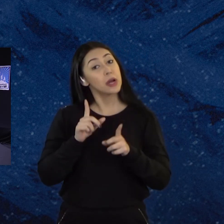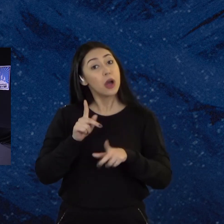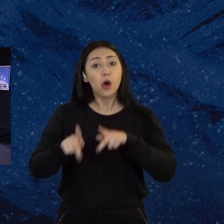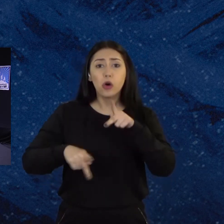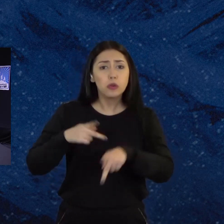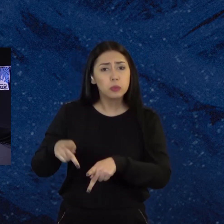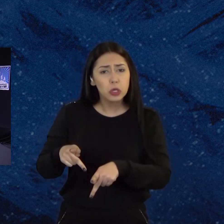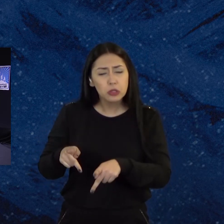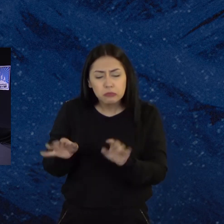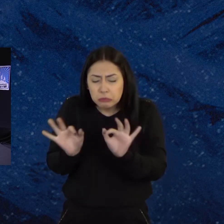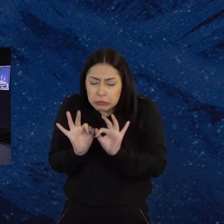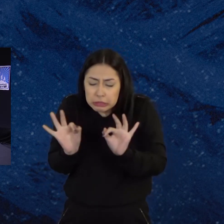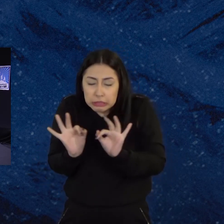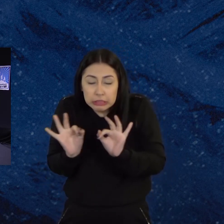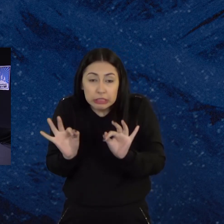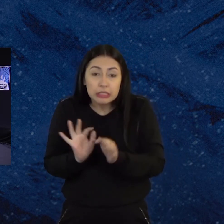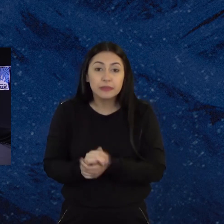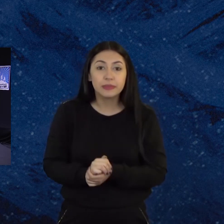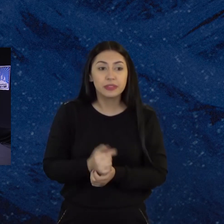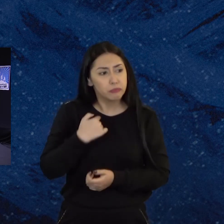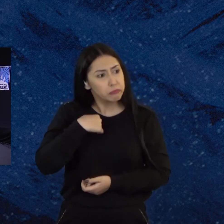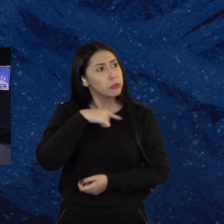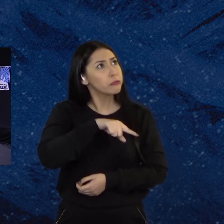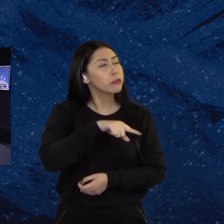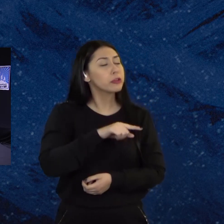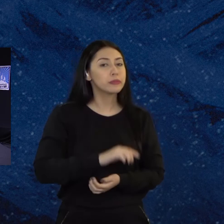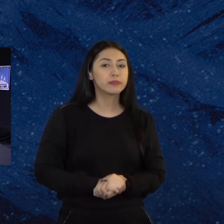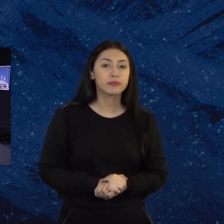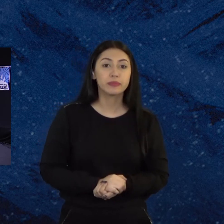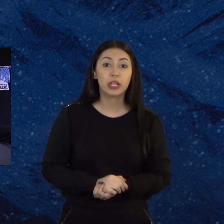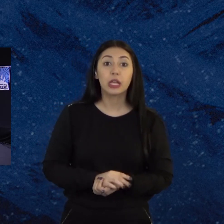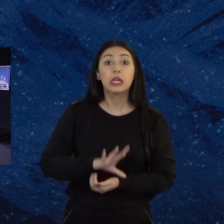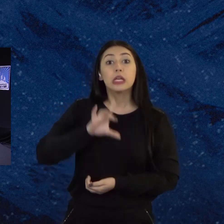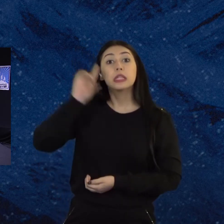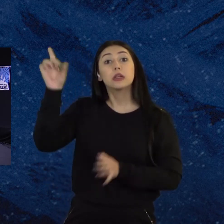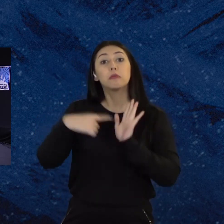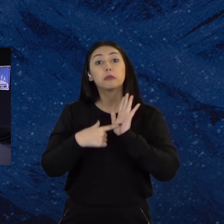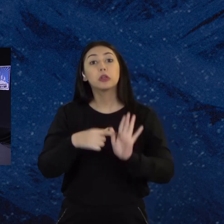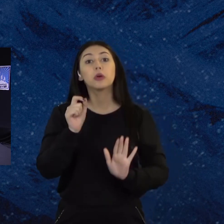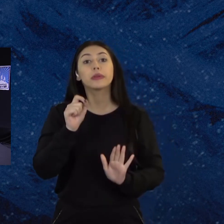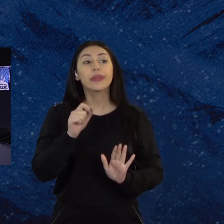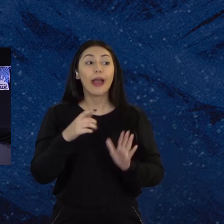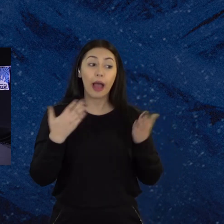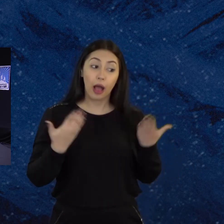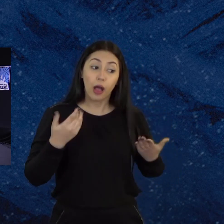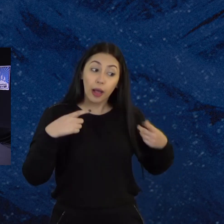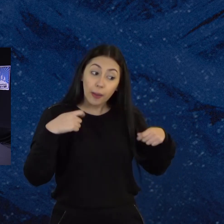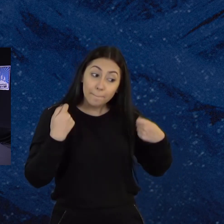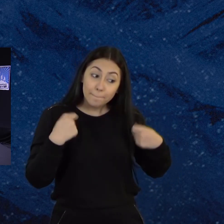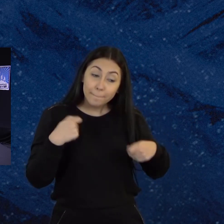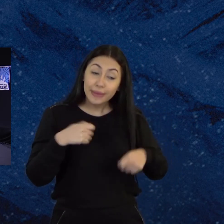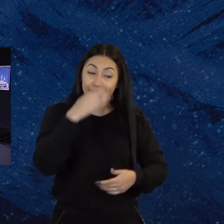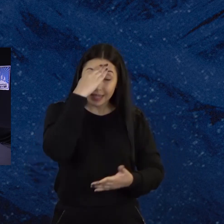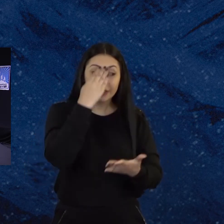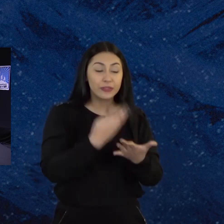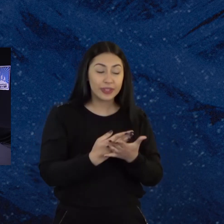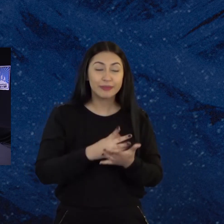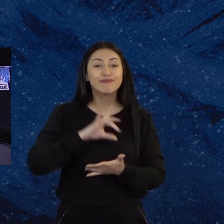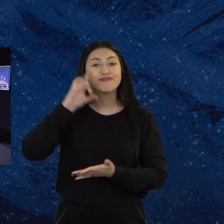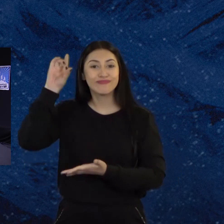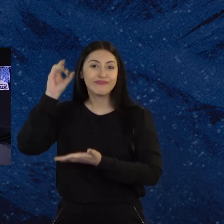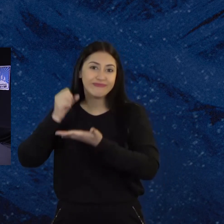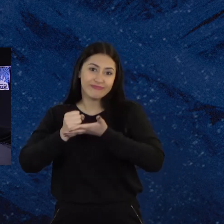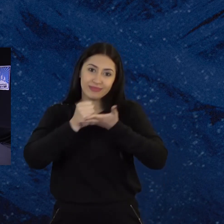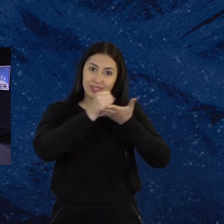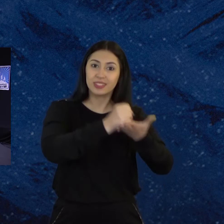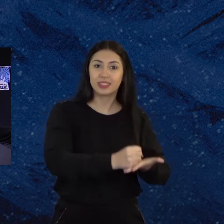e foram buscar. Deus estava mostrando para eles que agora eles iam viver pela fé. Deus ia suprir eles. E a